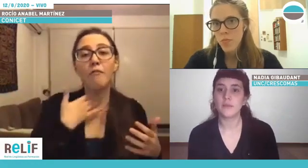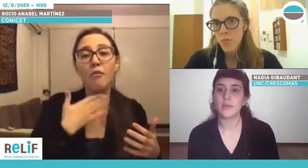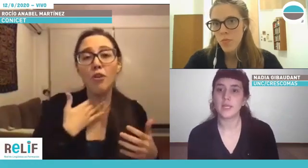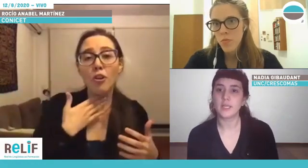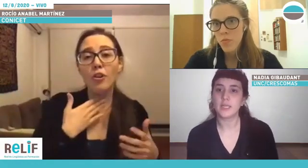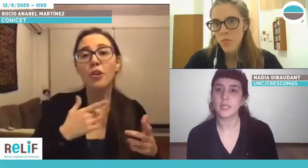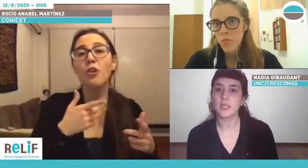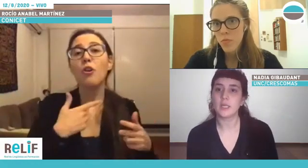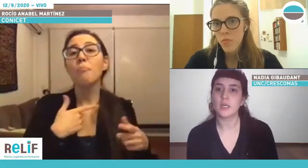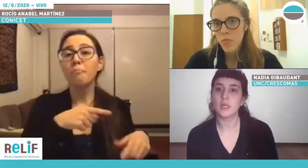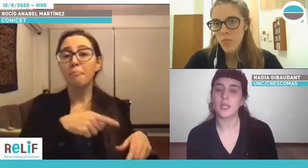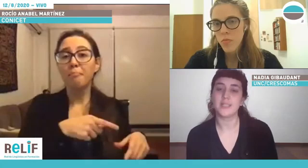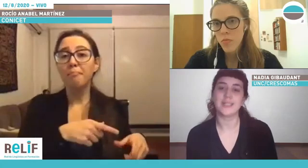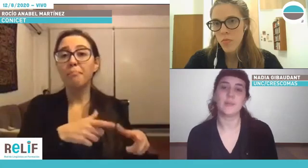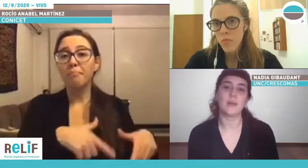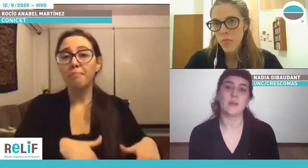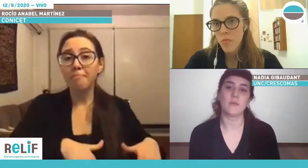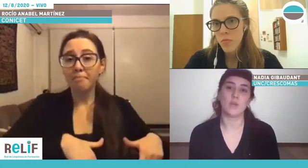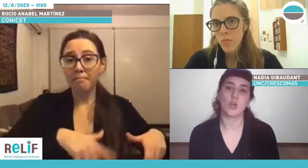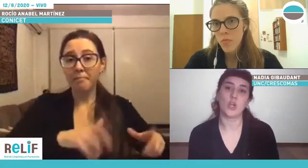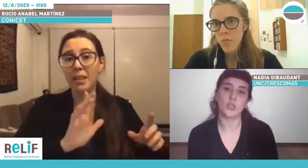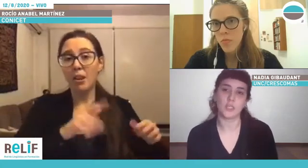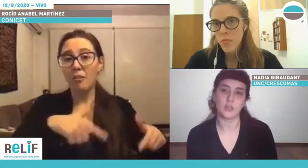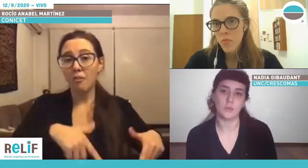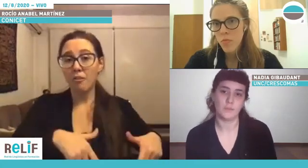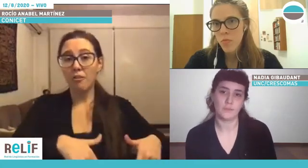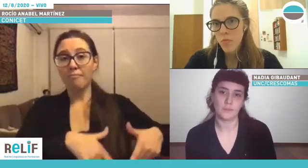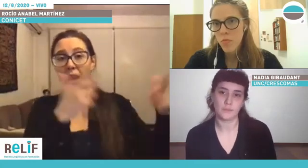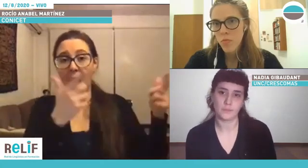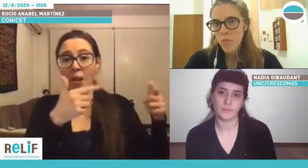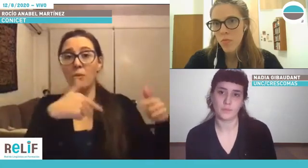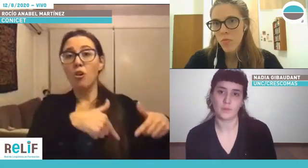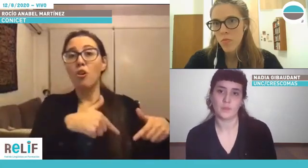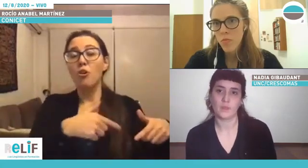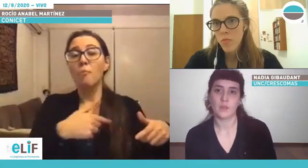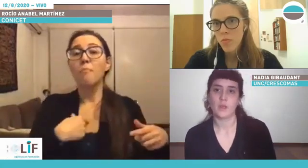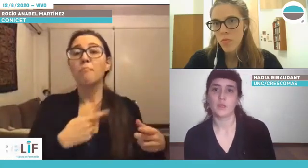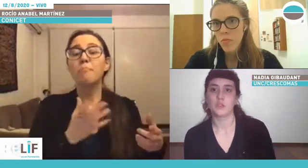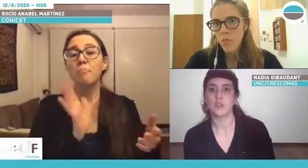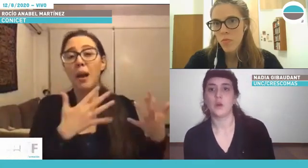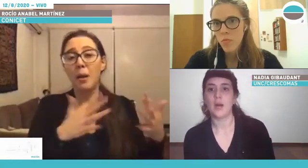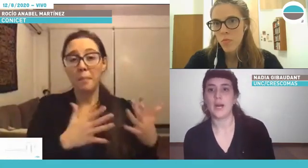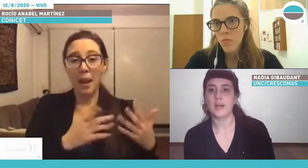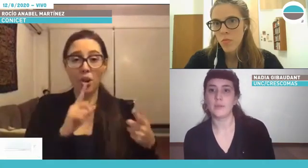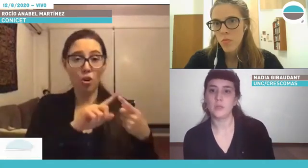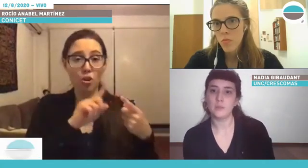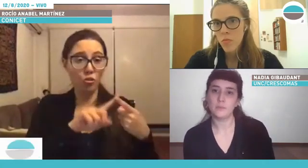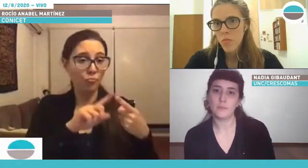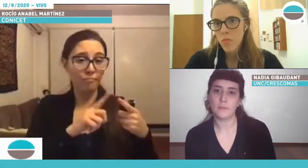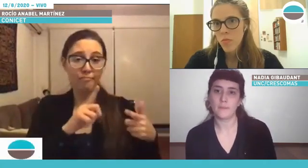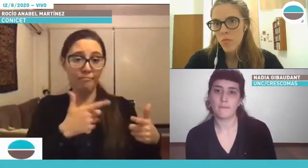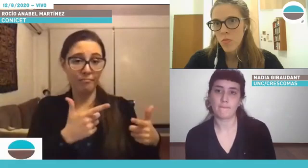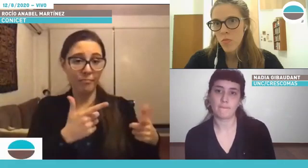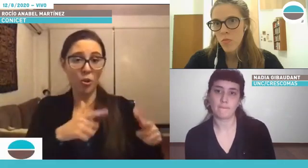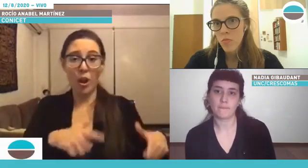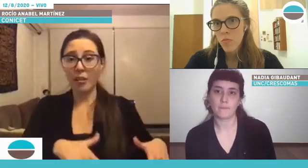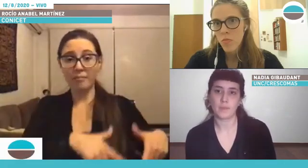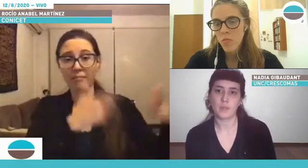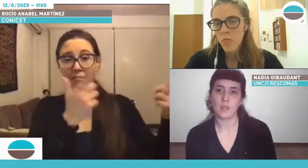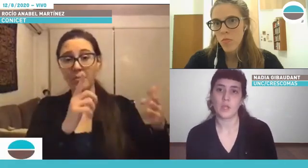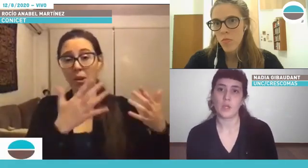También es diferente el sistema fonológico. Yo digo árbol,